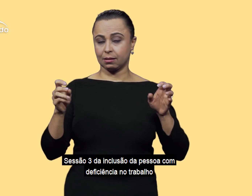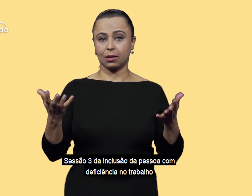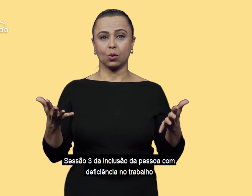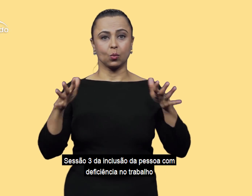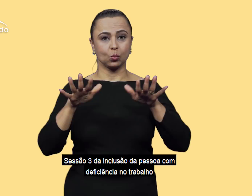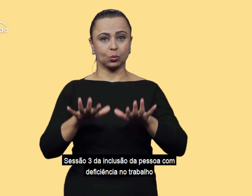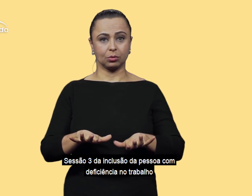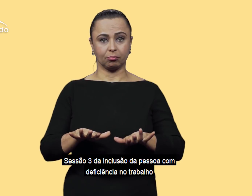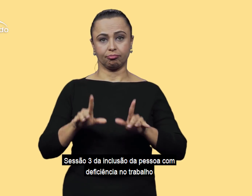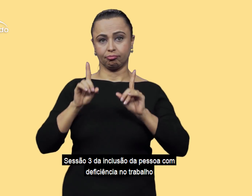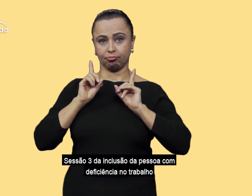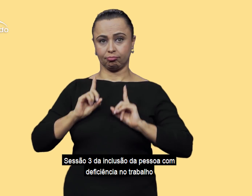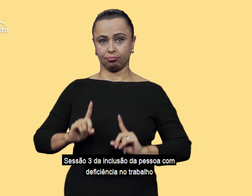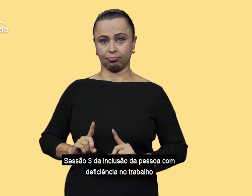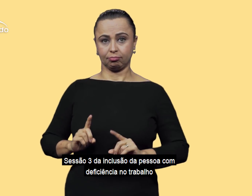no trabalho